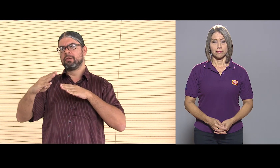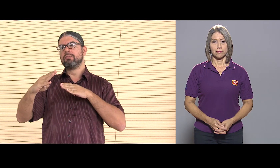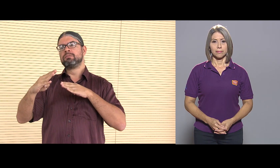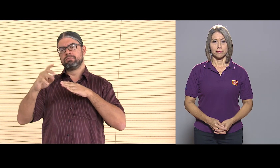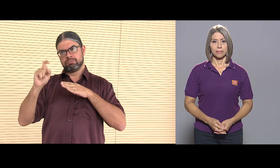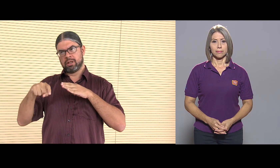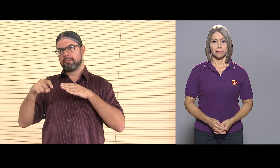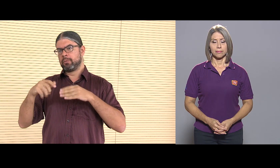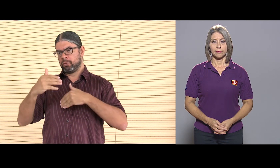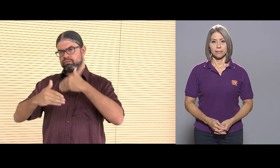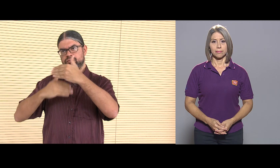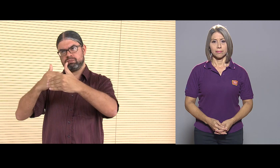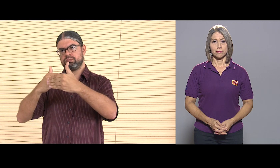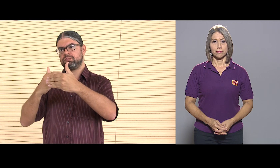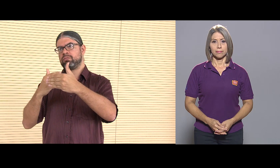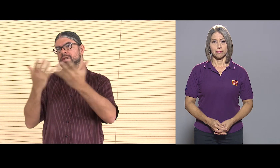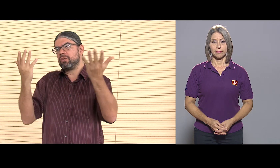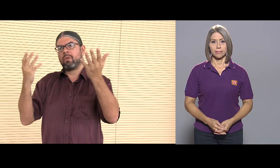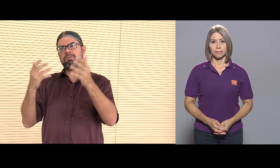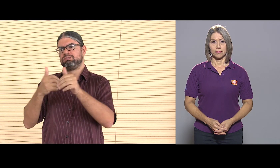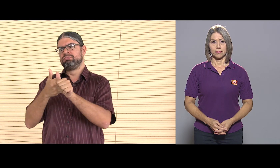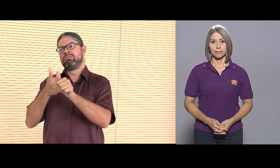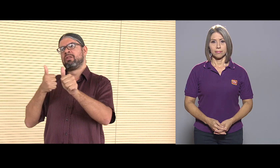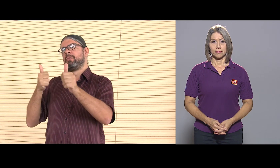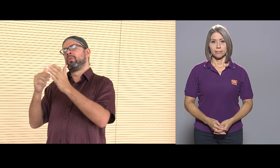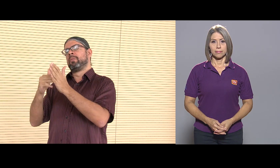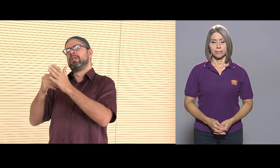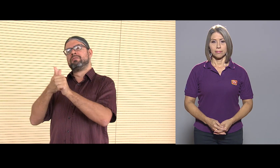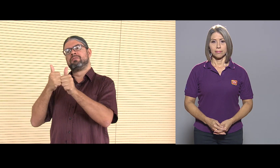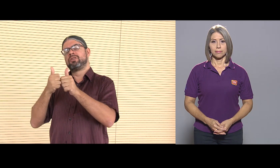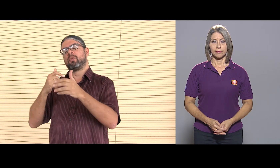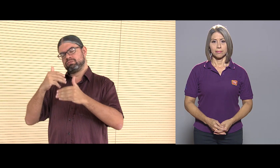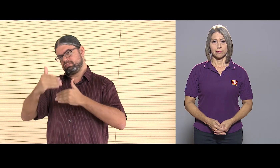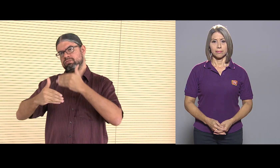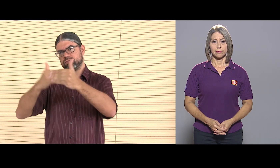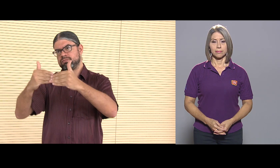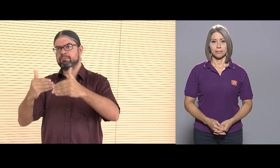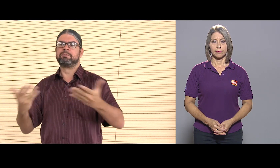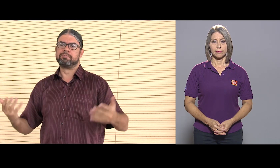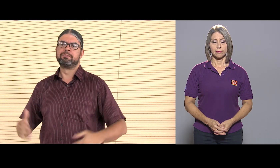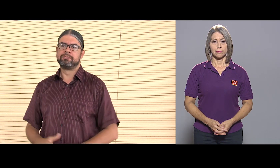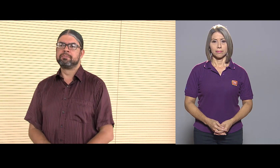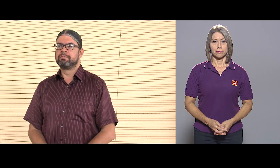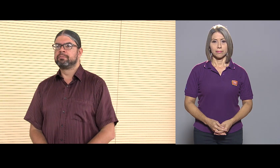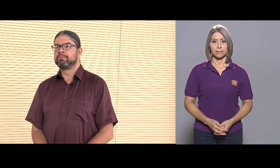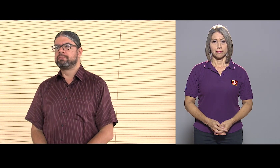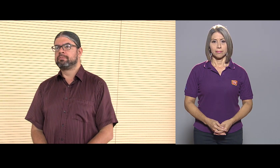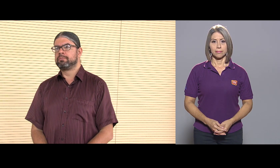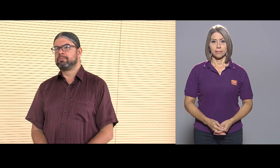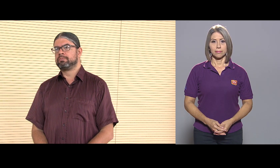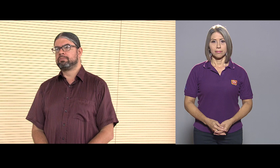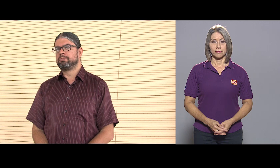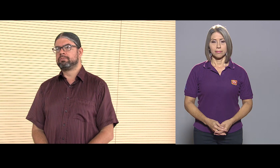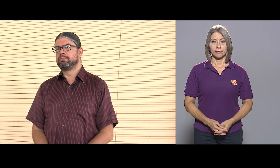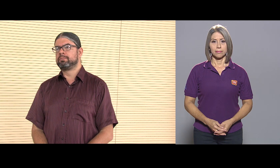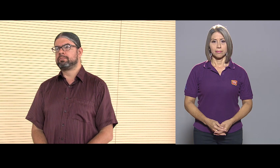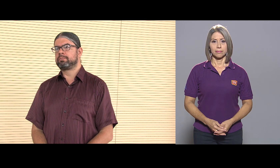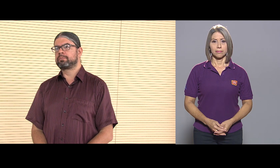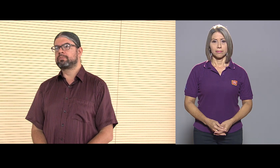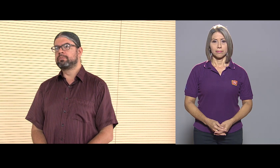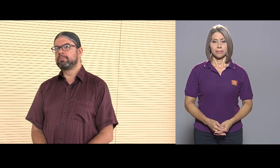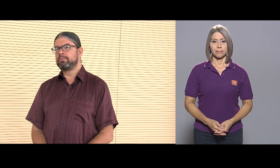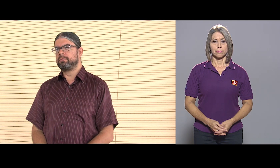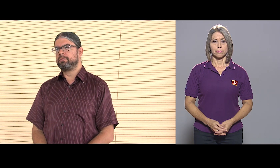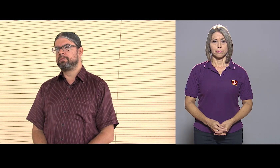Derechos de las Personas con Discapacidad. Esto es un proceso que tiene que generarse. Estamos sumamente atrasados y no se ha dado precisamente, ¿verdad?,